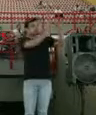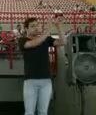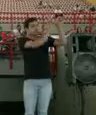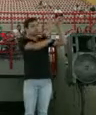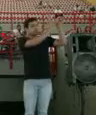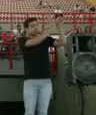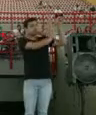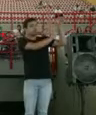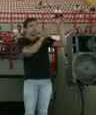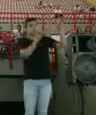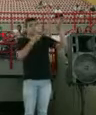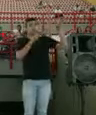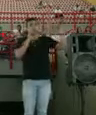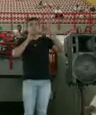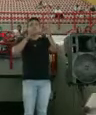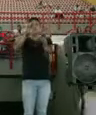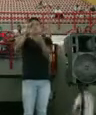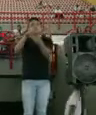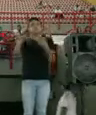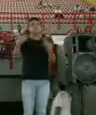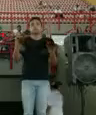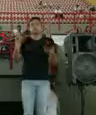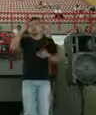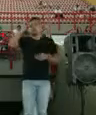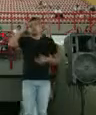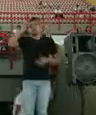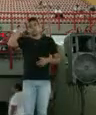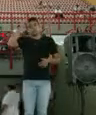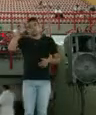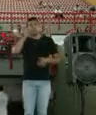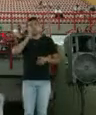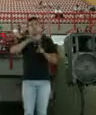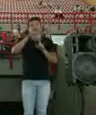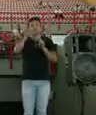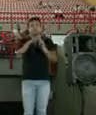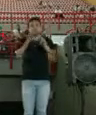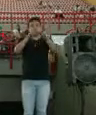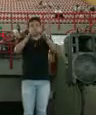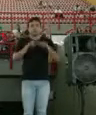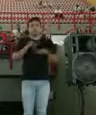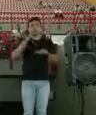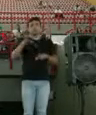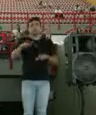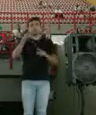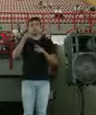ovulação. Qual é o objetivo disso? Evitar uma gravidez. Por isso que é